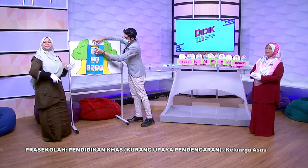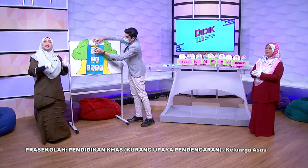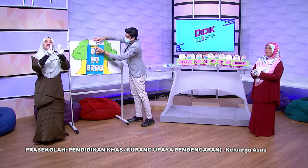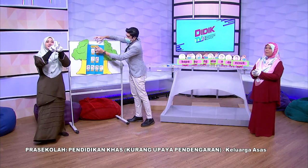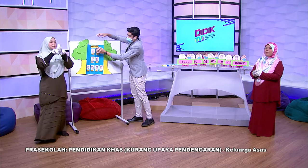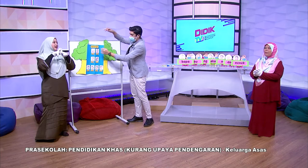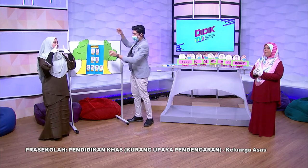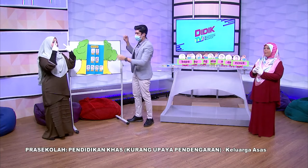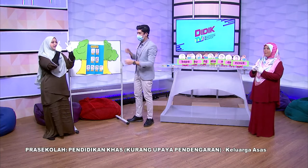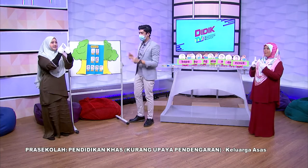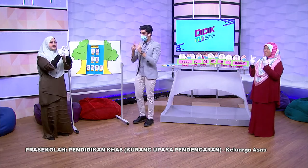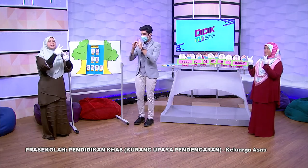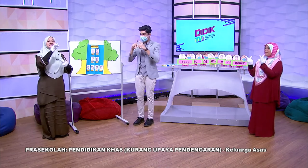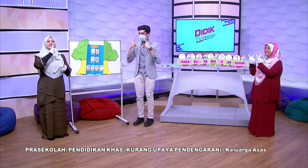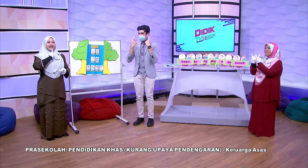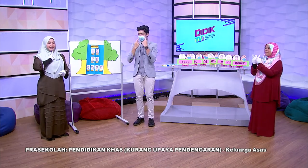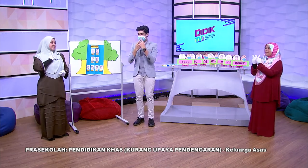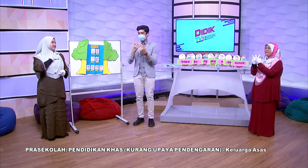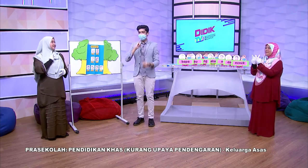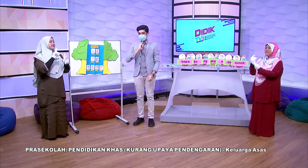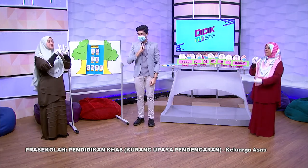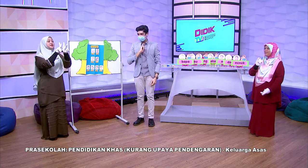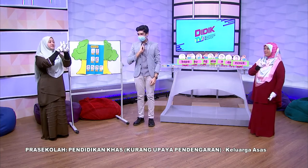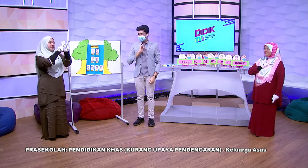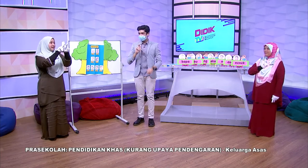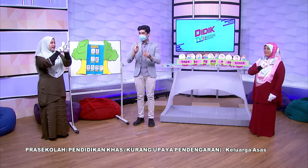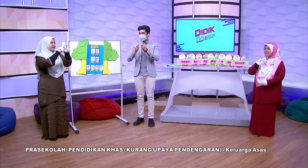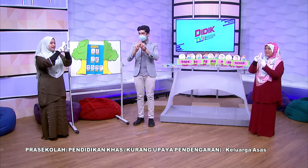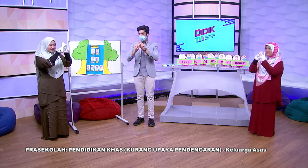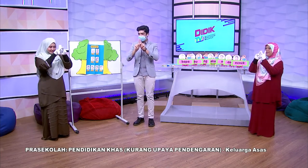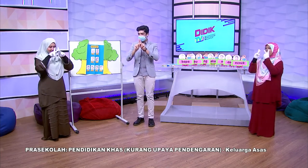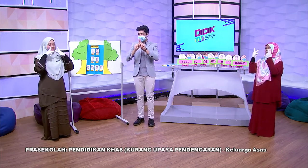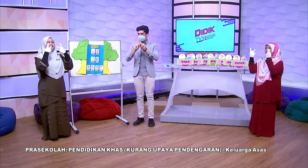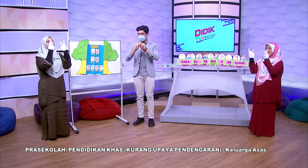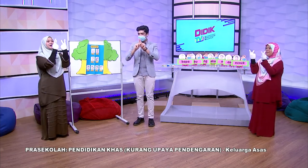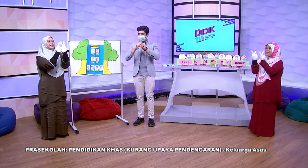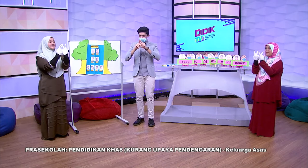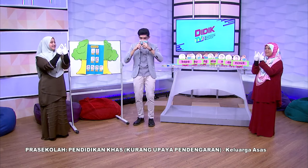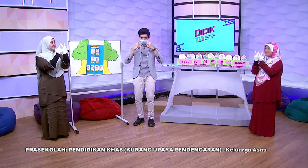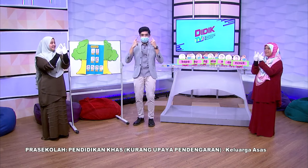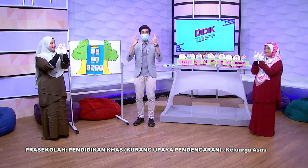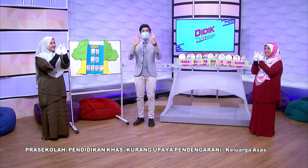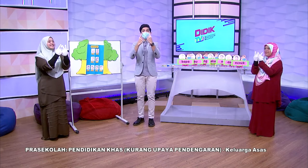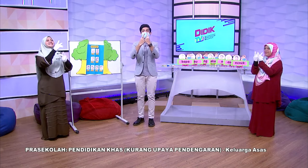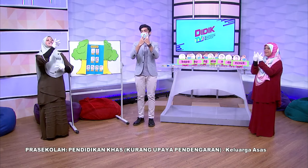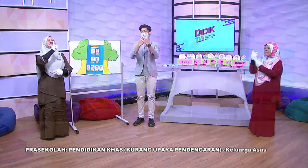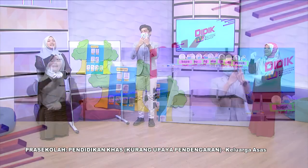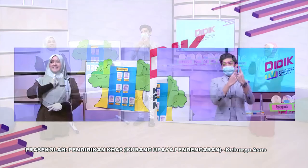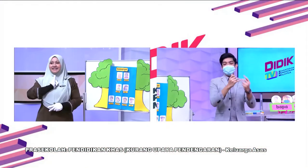sekeluarga ke sayur-sayur FT huruf g keluarga Coba bule saya